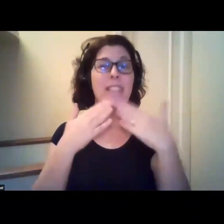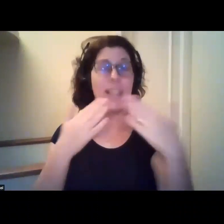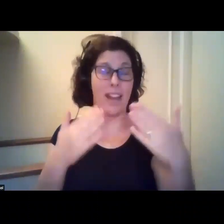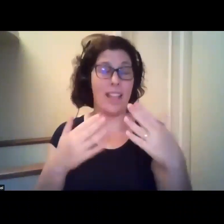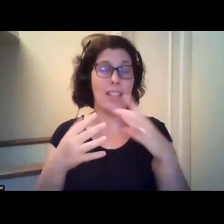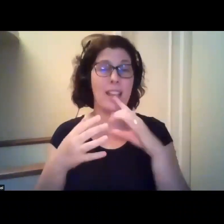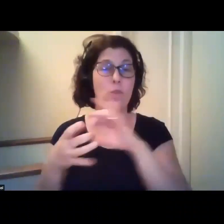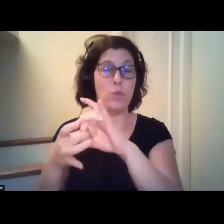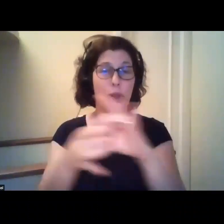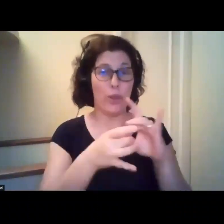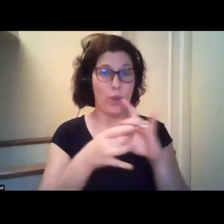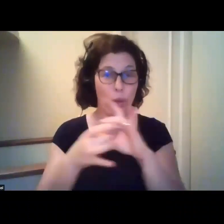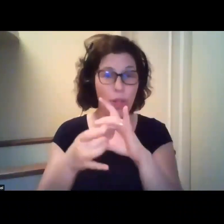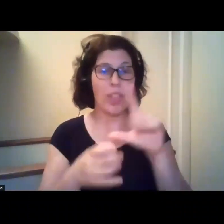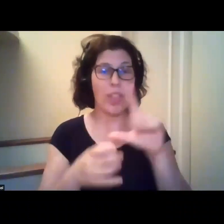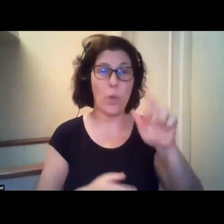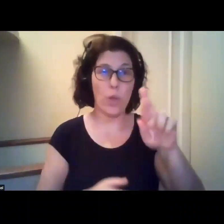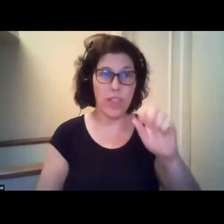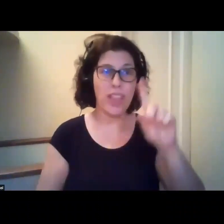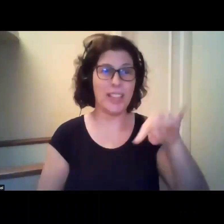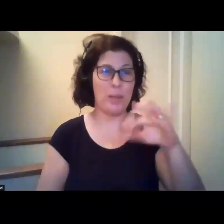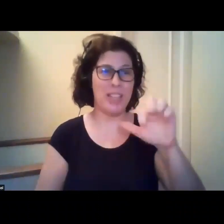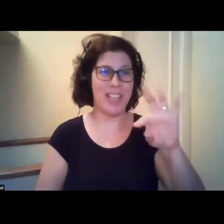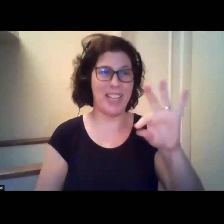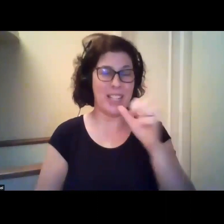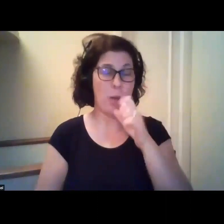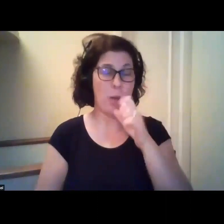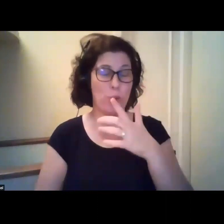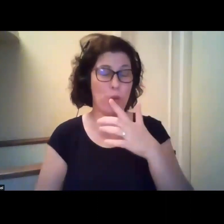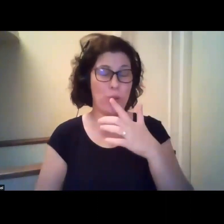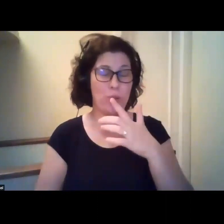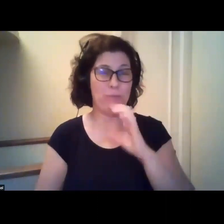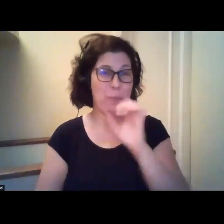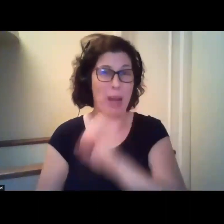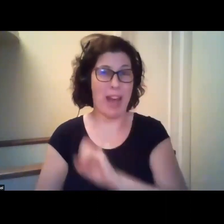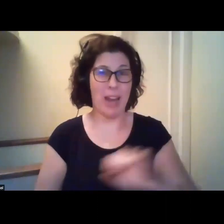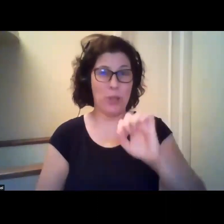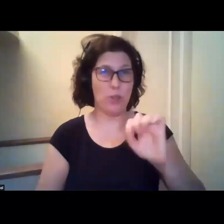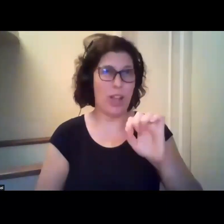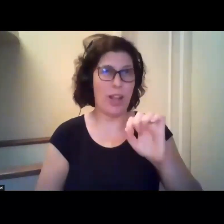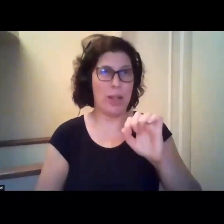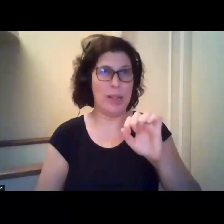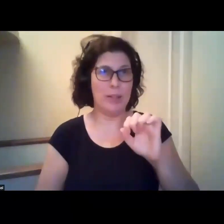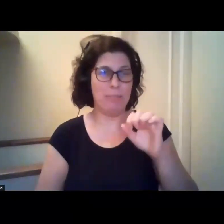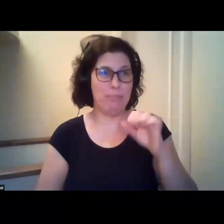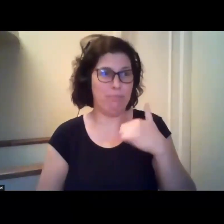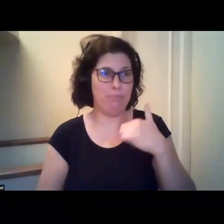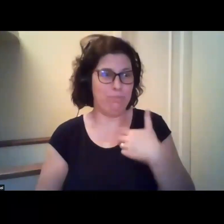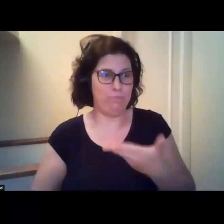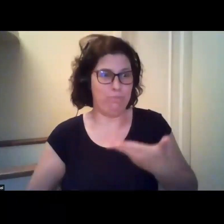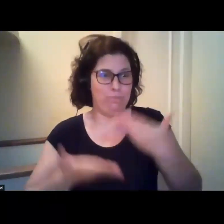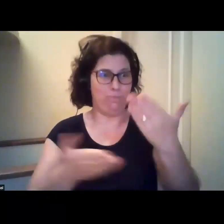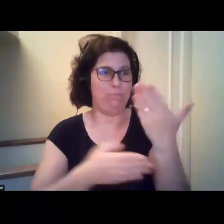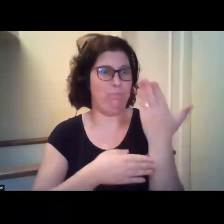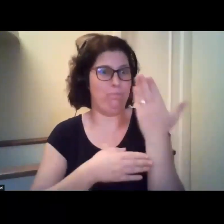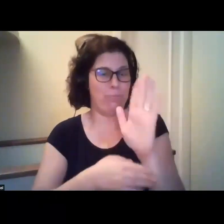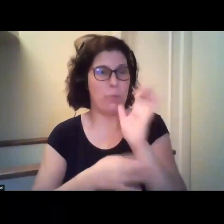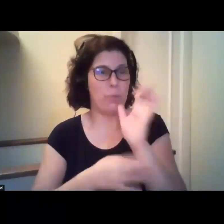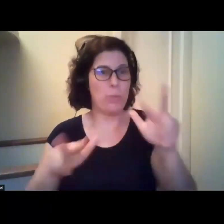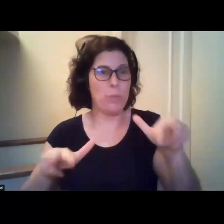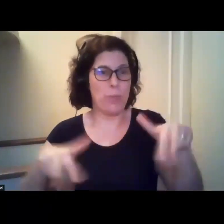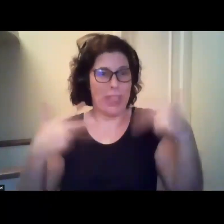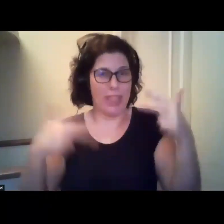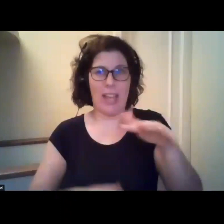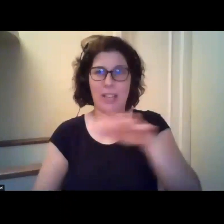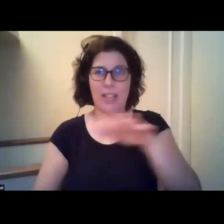a Lucía, a Teresa también, por esa maravillosa introducción y por permitirnos, ¿no?, este espacio para